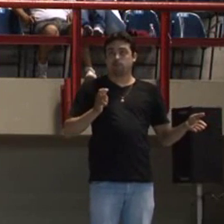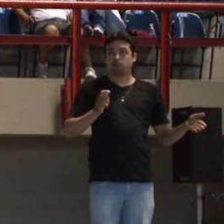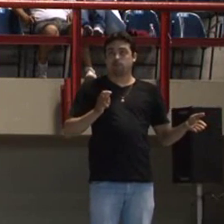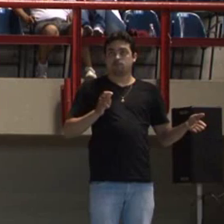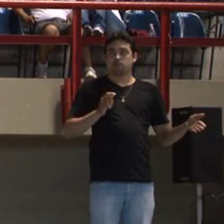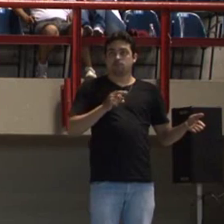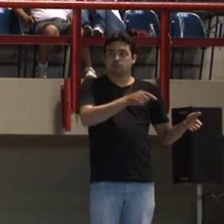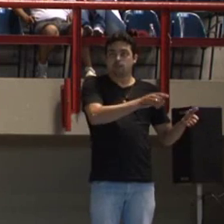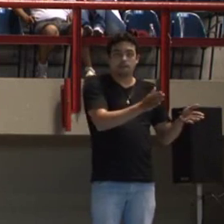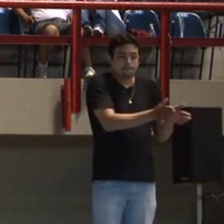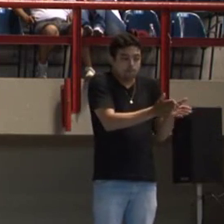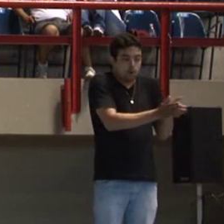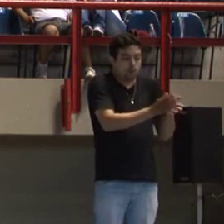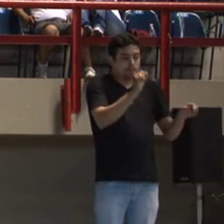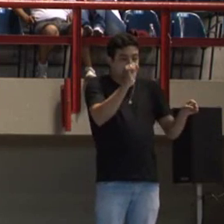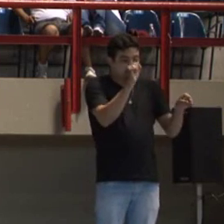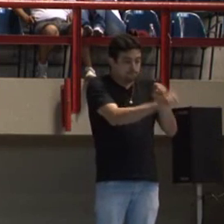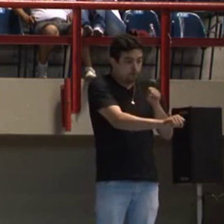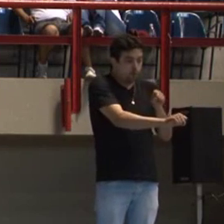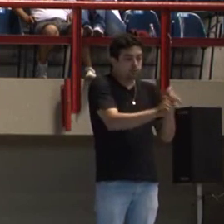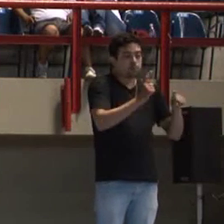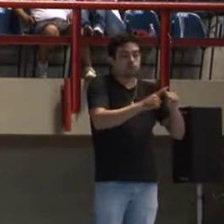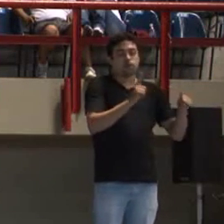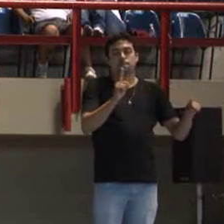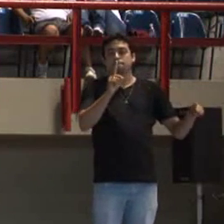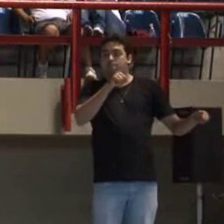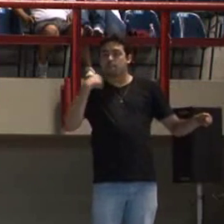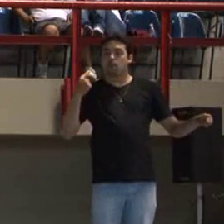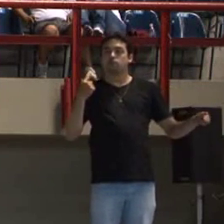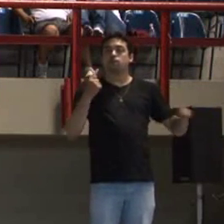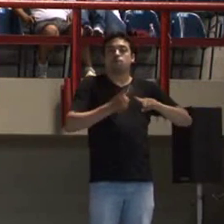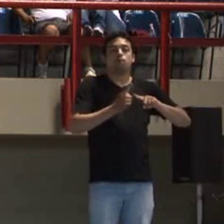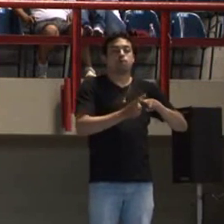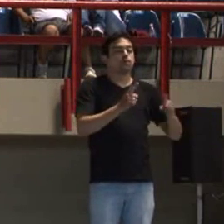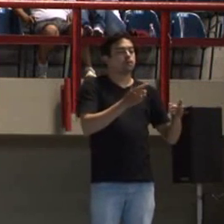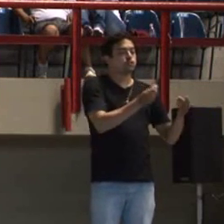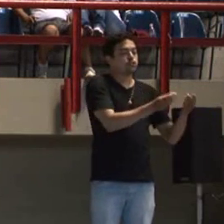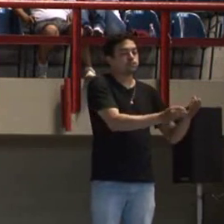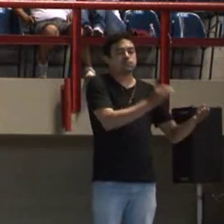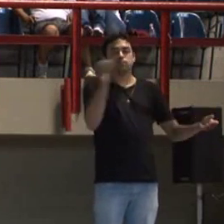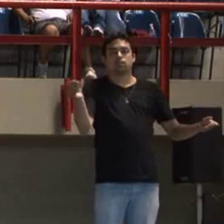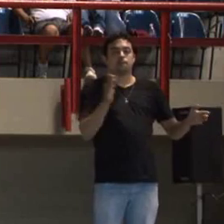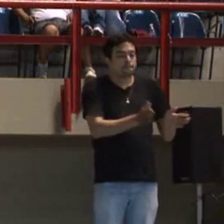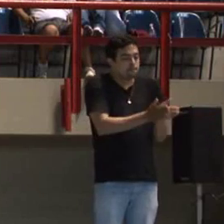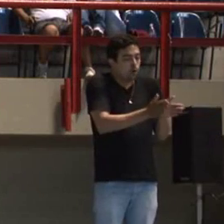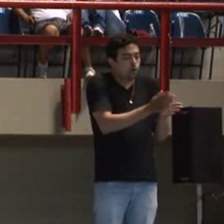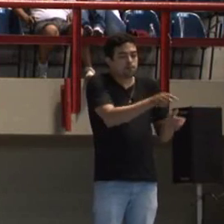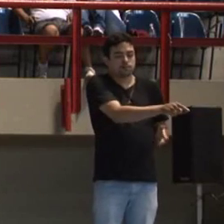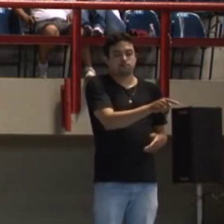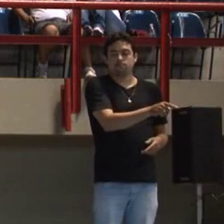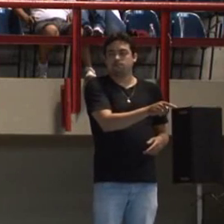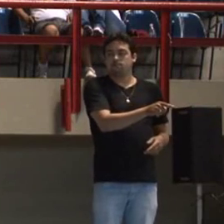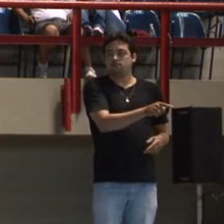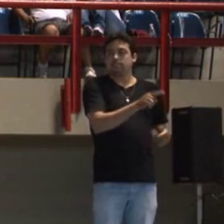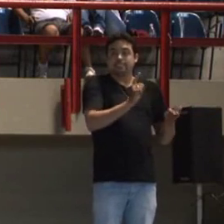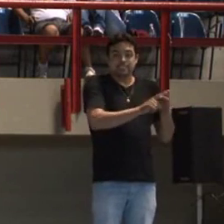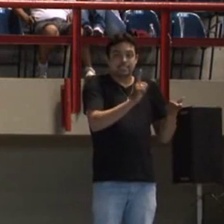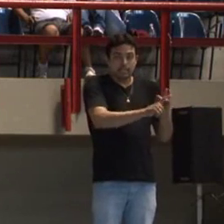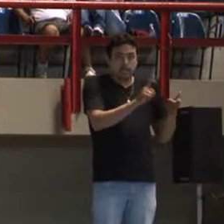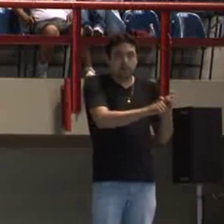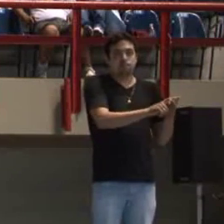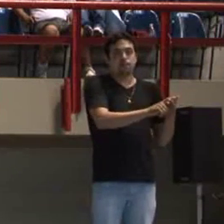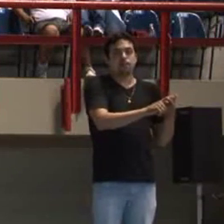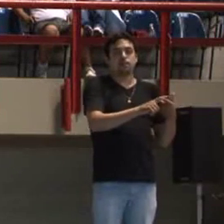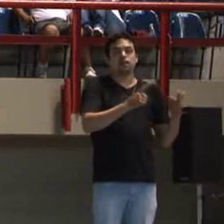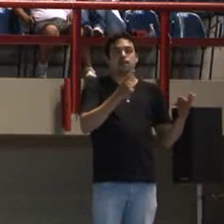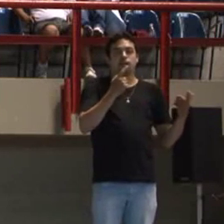aí o pobre tinha que ser morto porque roubou o rico. Por que ele não pode devolver? Porque ele é pobre, aí já é ofensivo ele ter